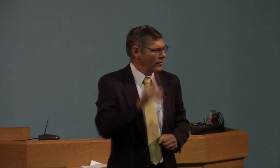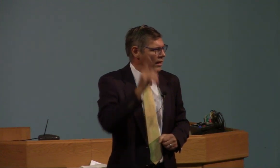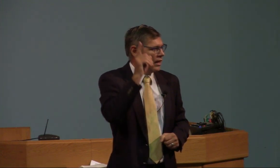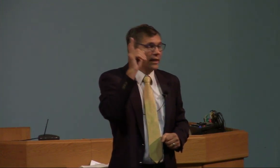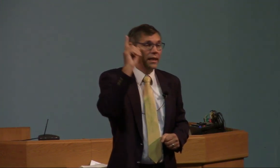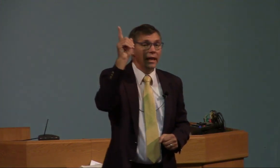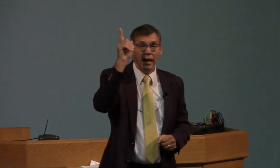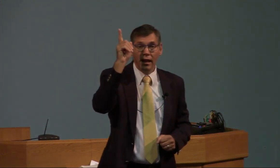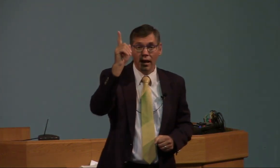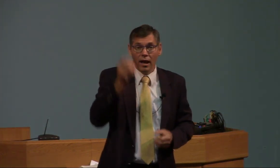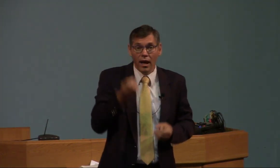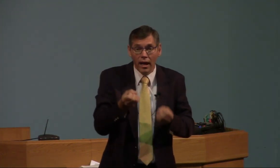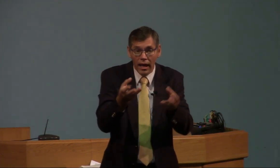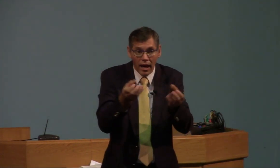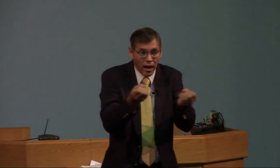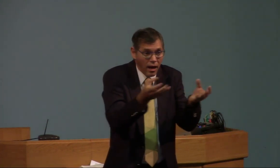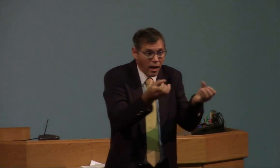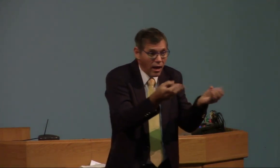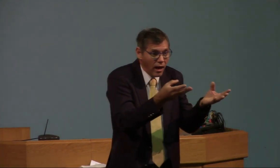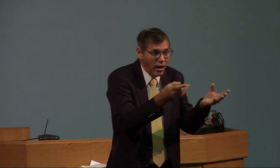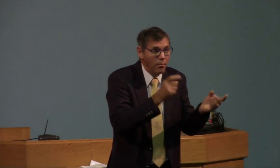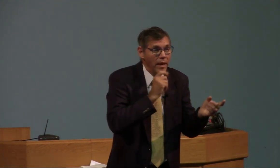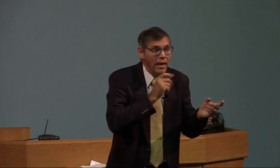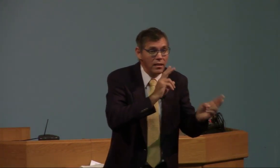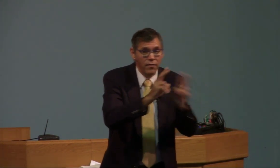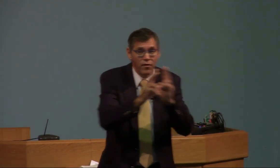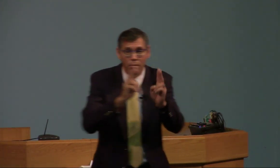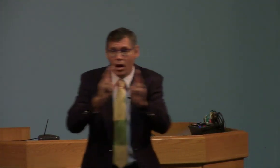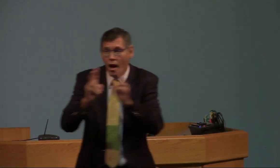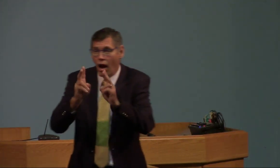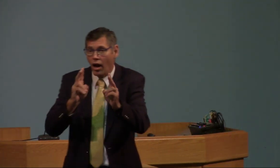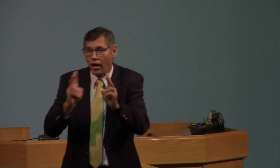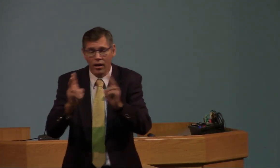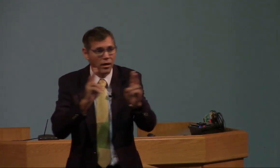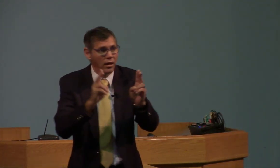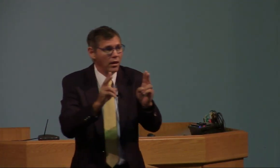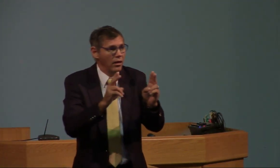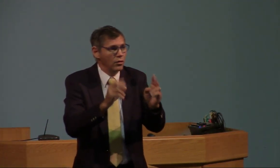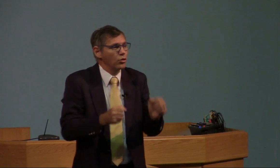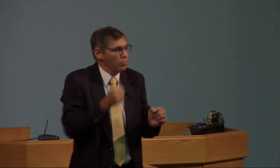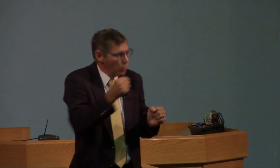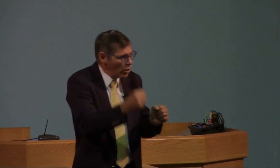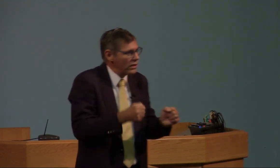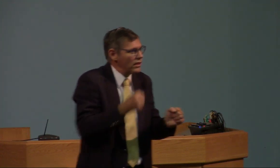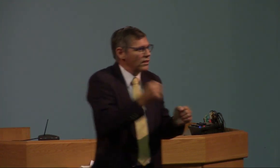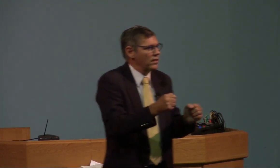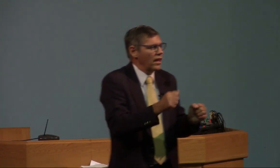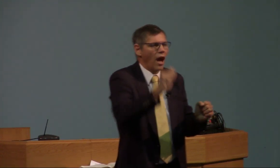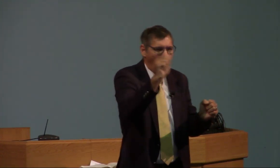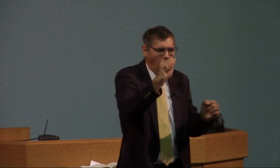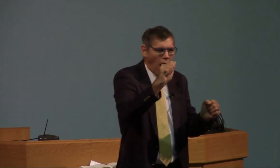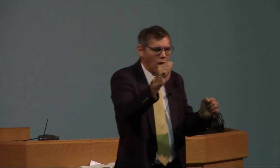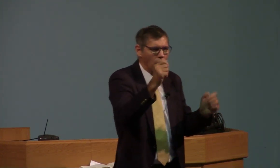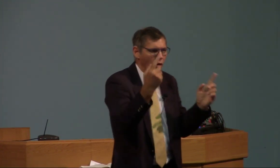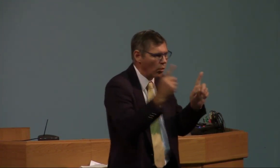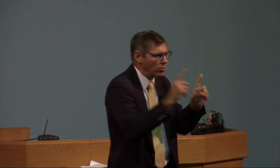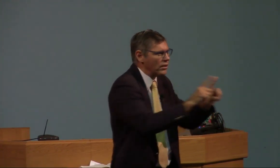Die Here gee mense vir mekaar, soos Moses en Aaron om saam te